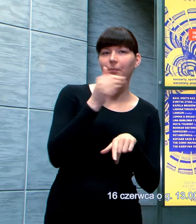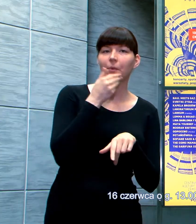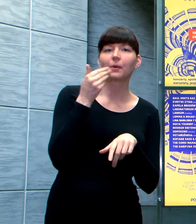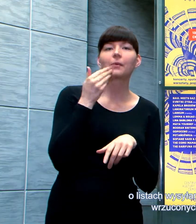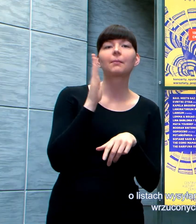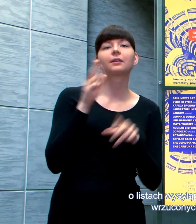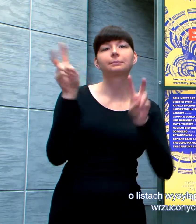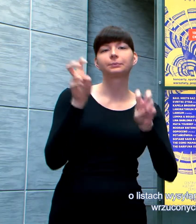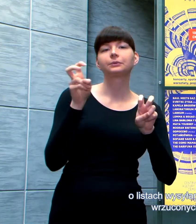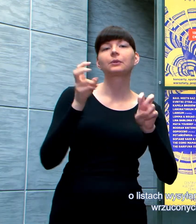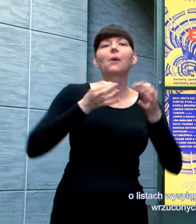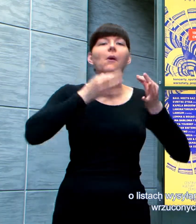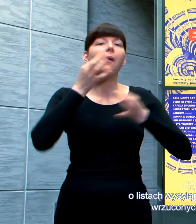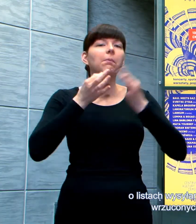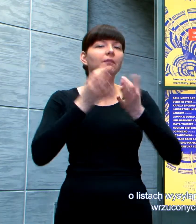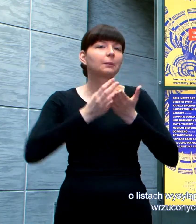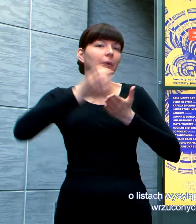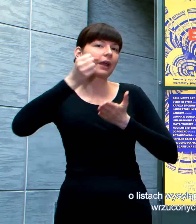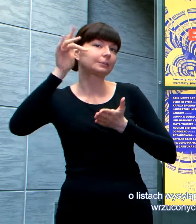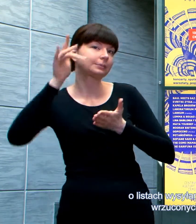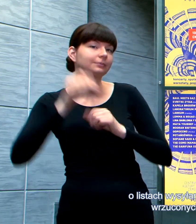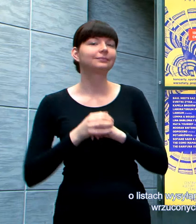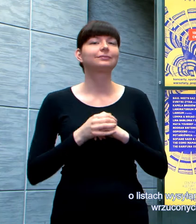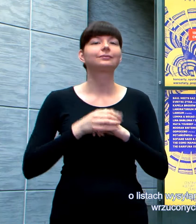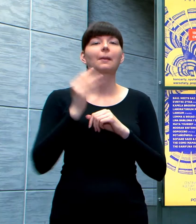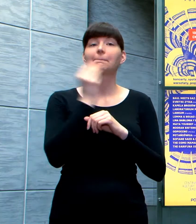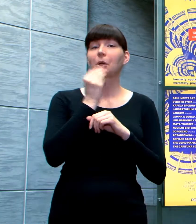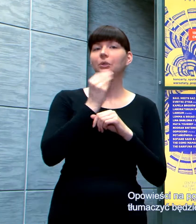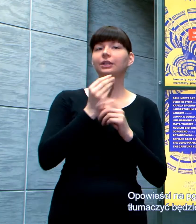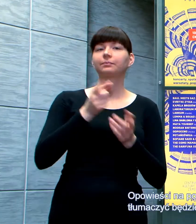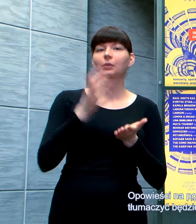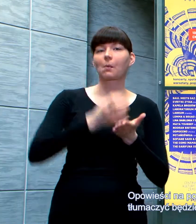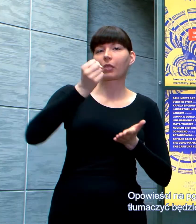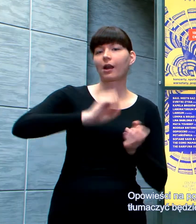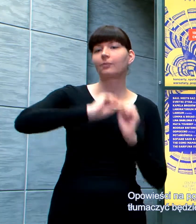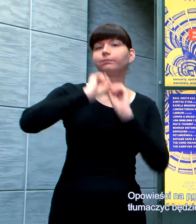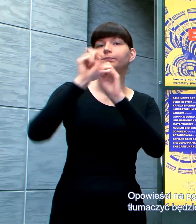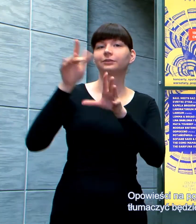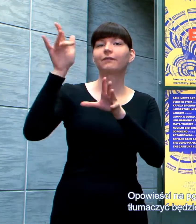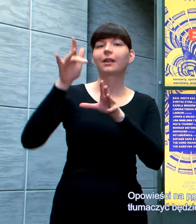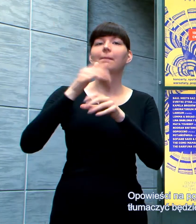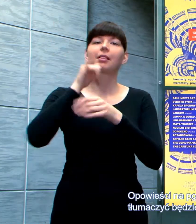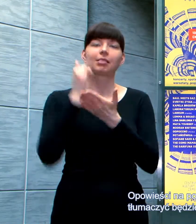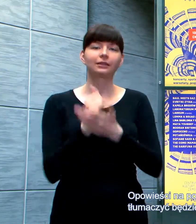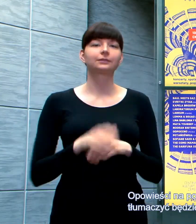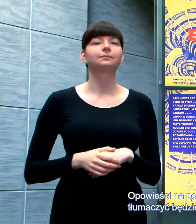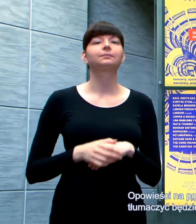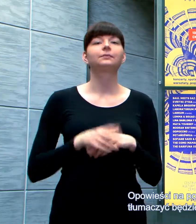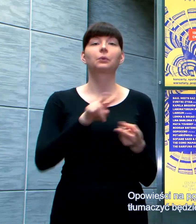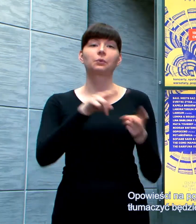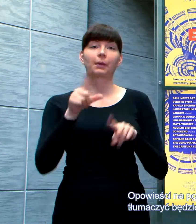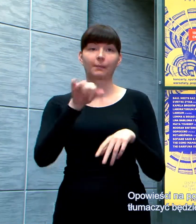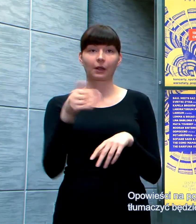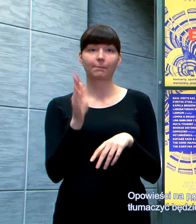z butelki. O listach wysyłanych w butelkach, wrzuconych do morza. Opowieści na polski język migowy tłumaczyć będzie